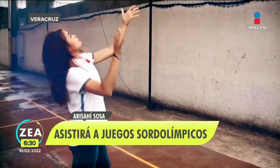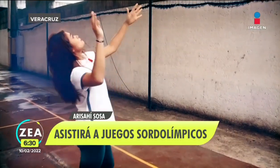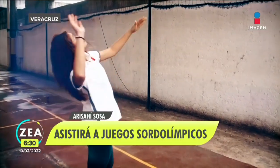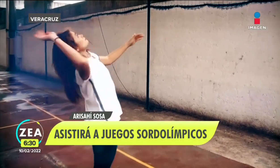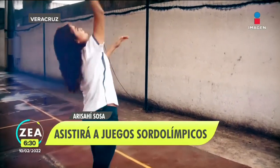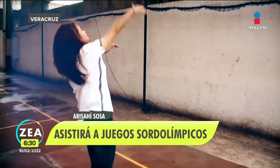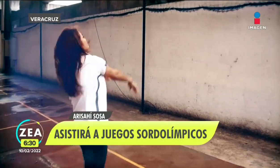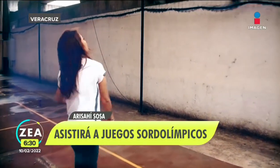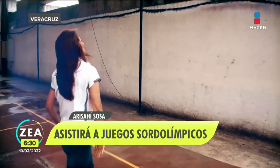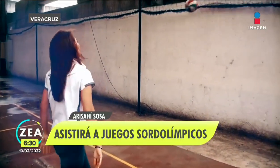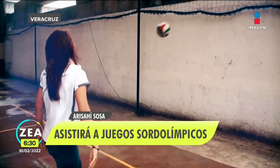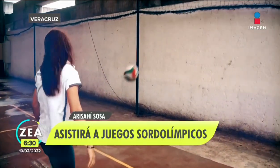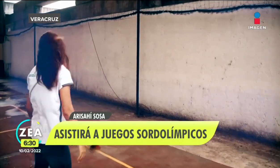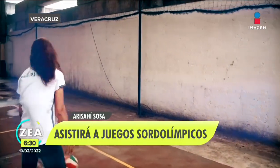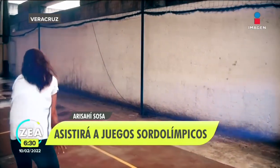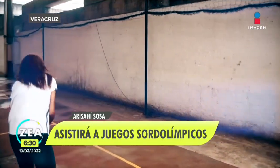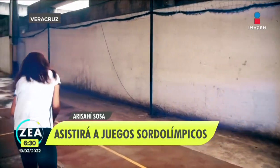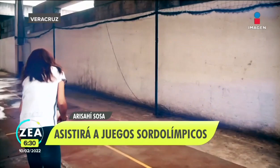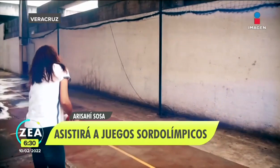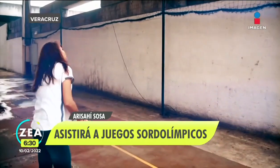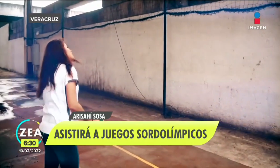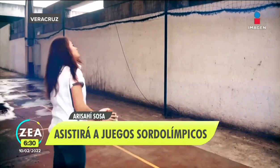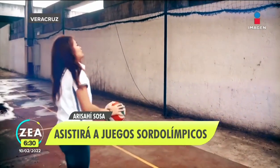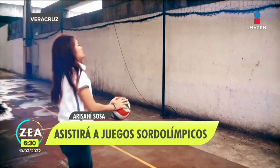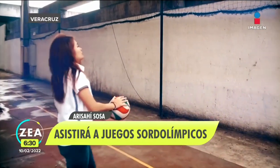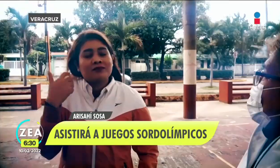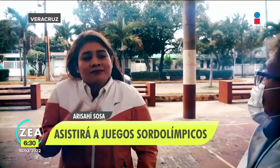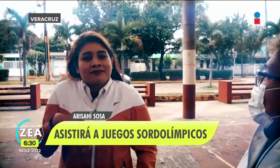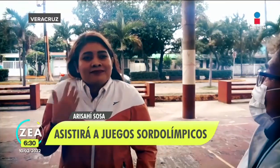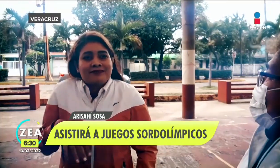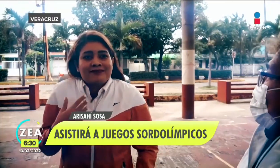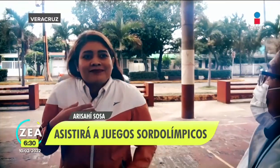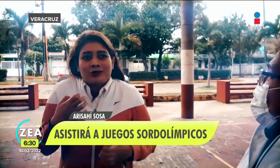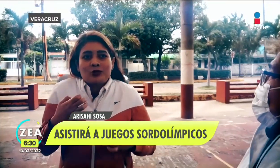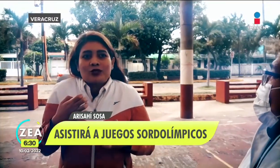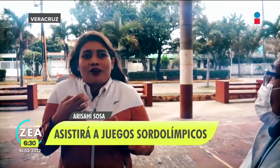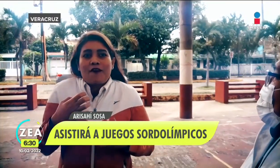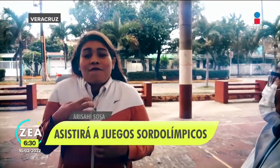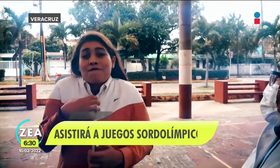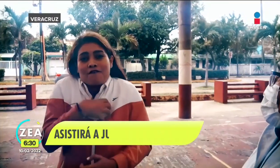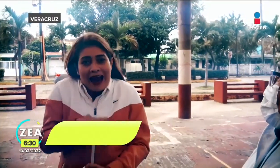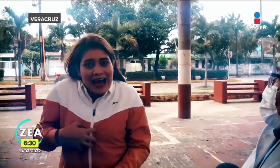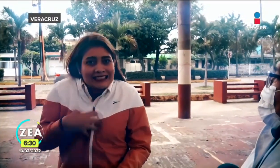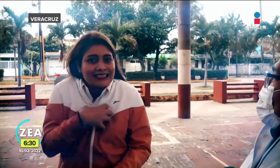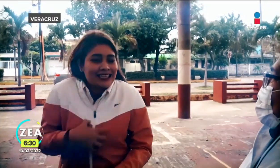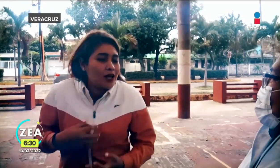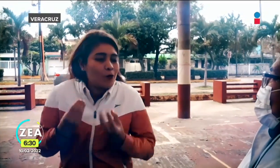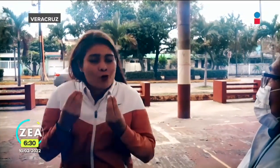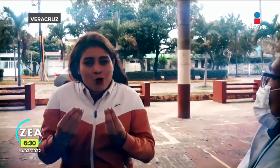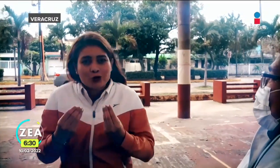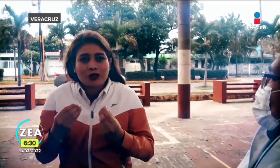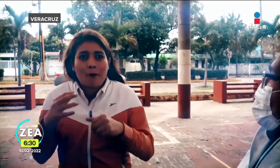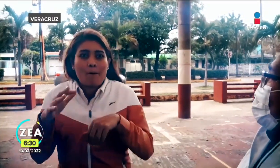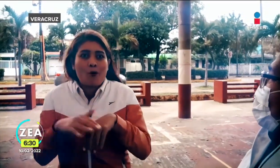participó en grandes torneos como los Juegos Panamericanos. Primero, sorprendida, feliz, muy feliz